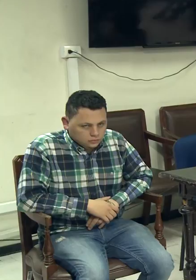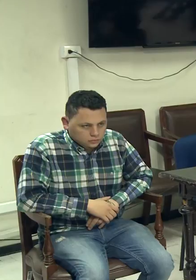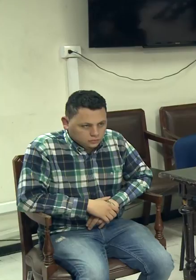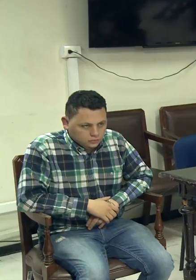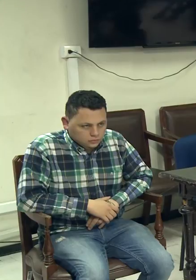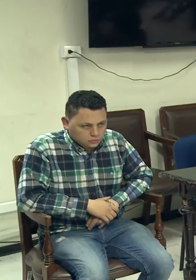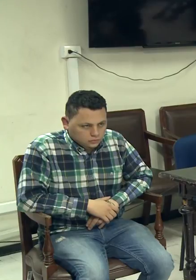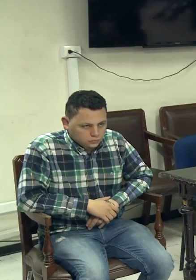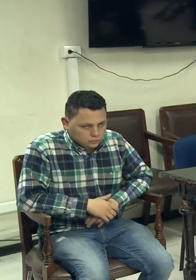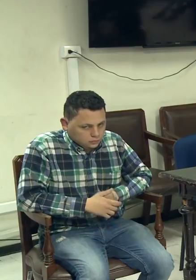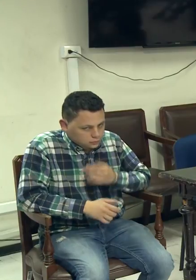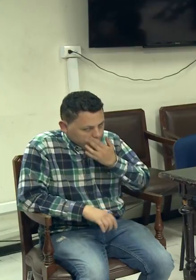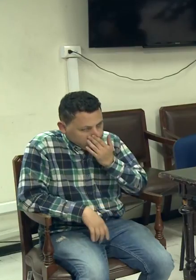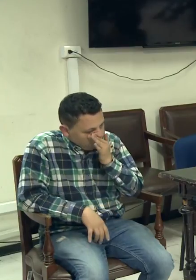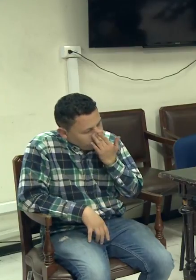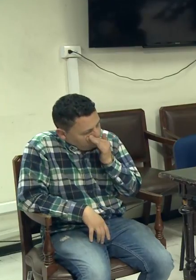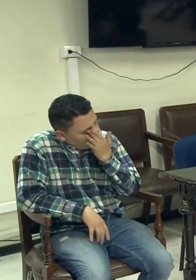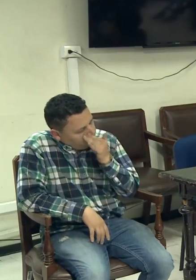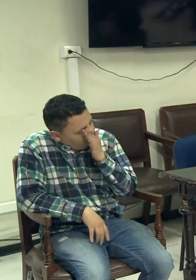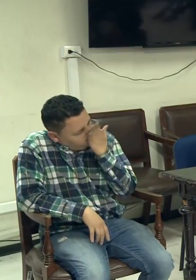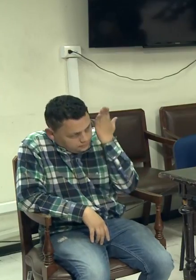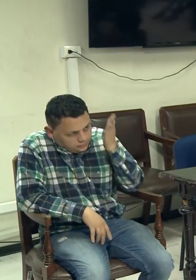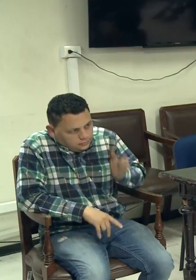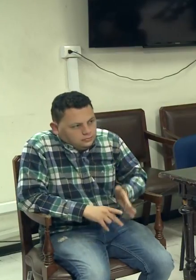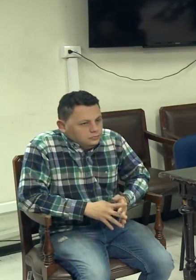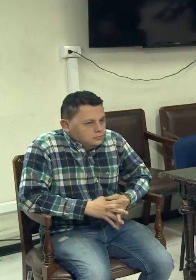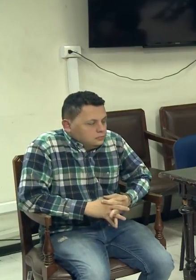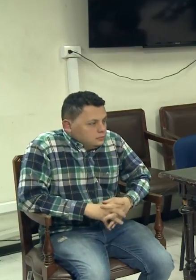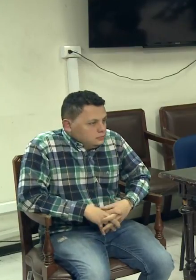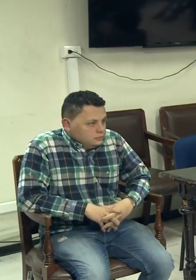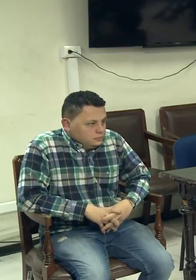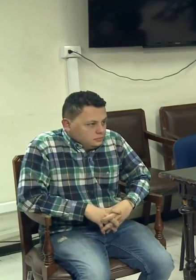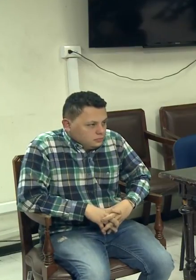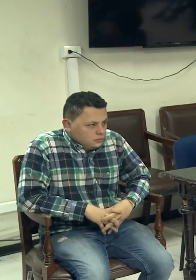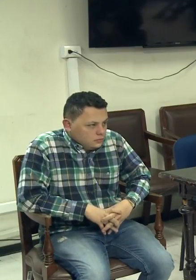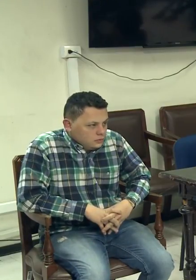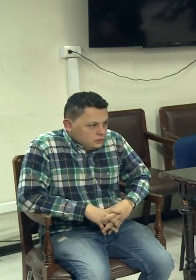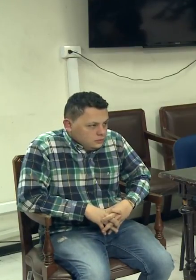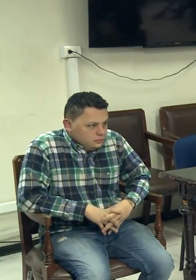porque soy por ideología, ¿no? No porque ellas han sido